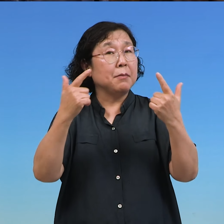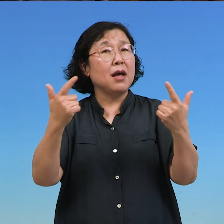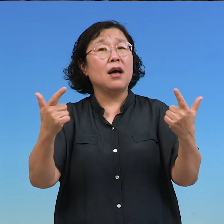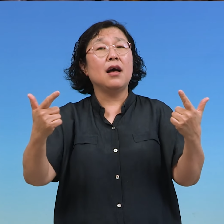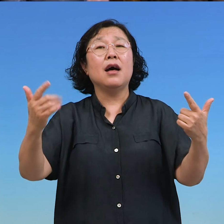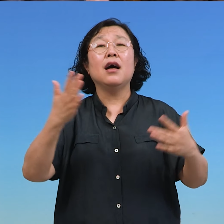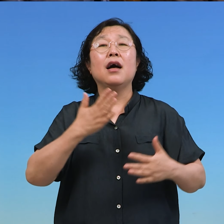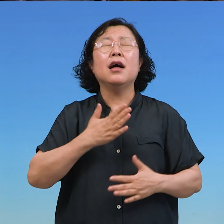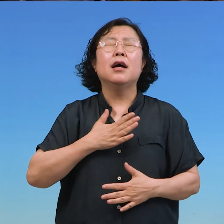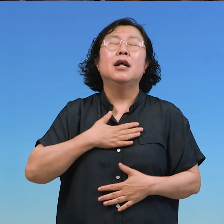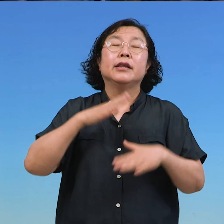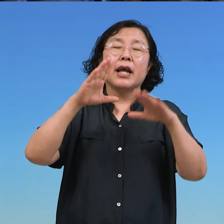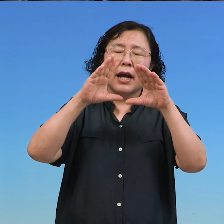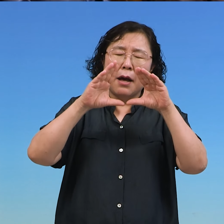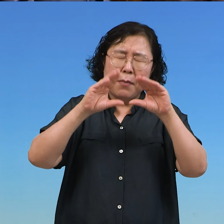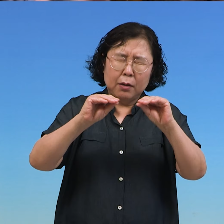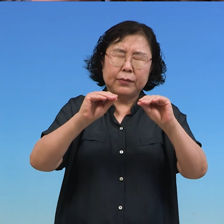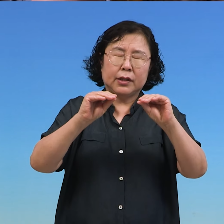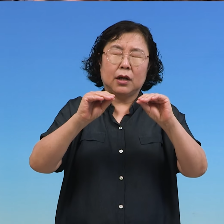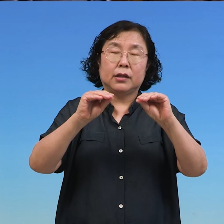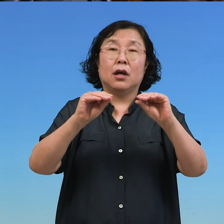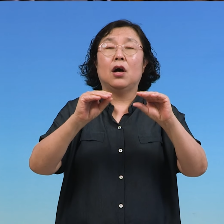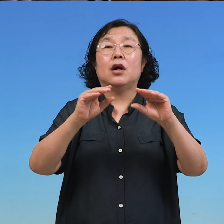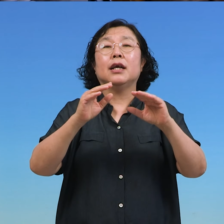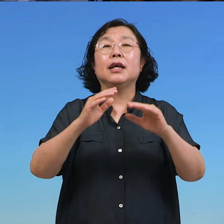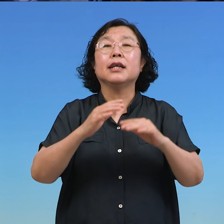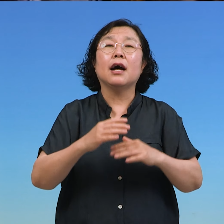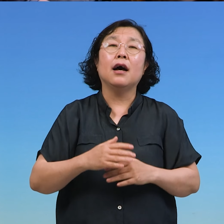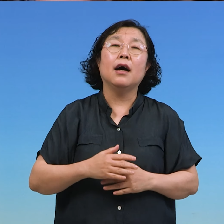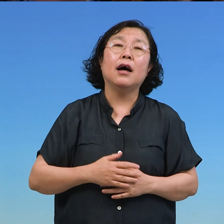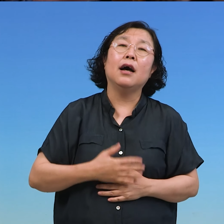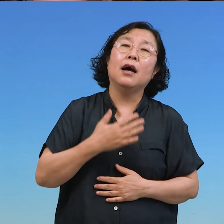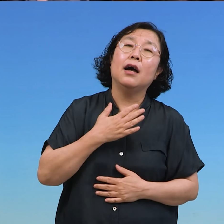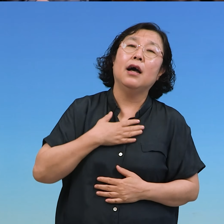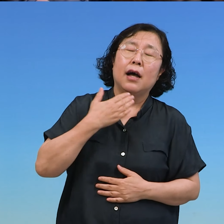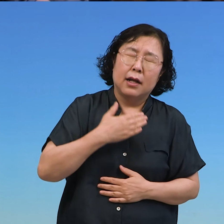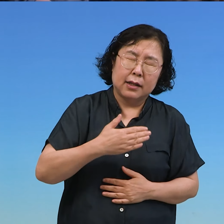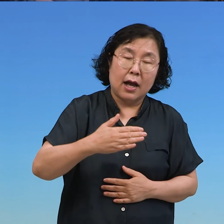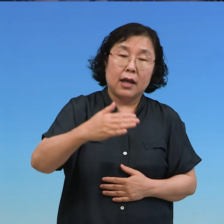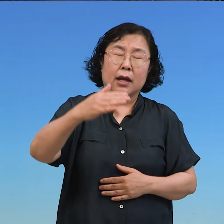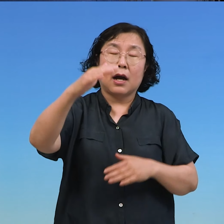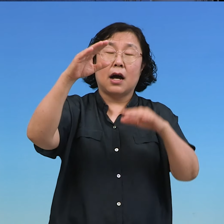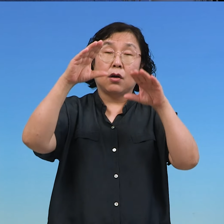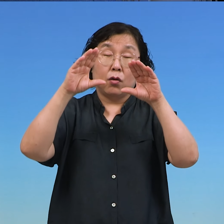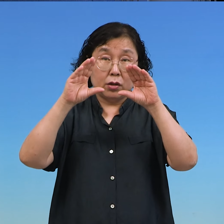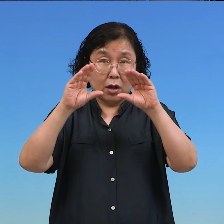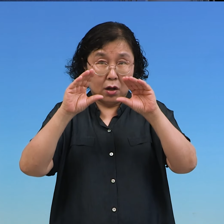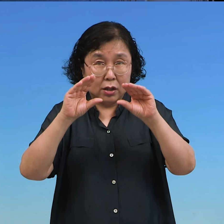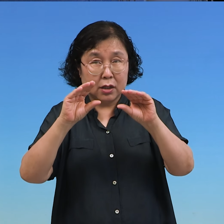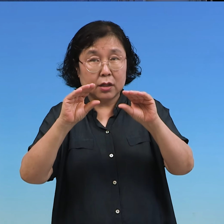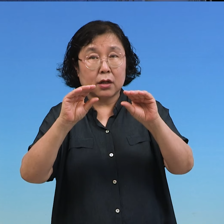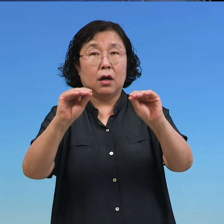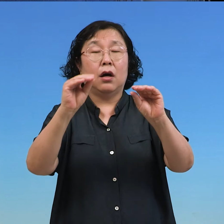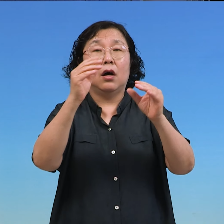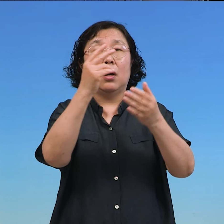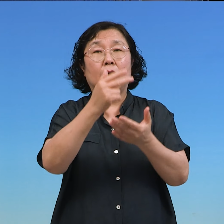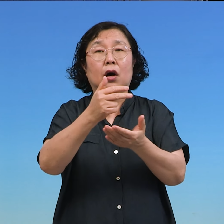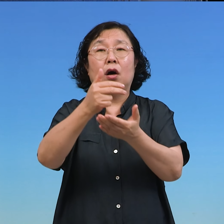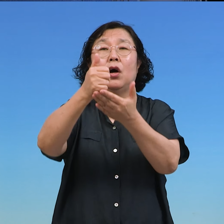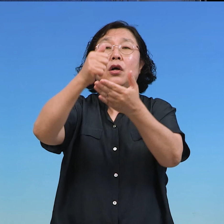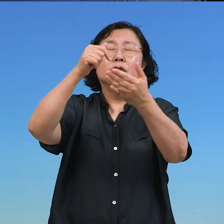내가 멈춰서리다 내가 멈춰서리다 나의 각오서는 것 주님